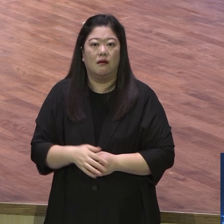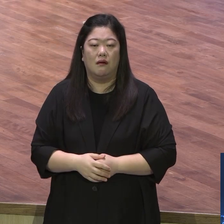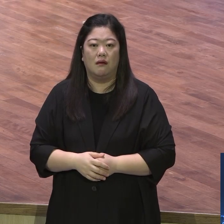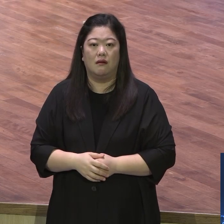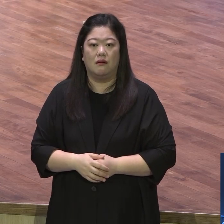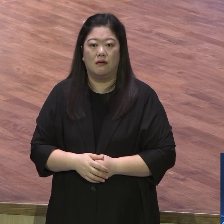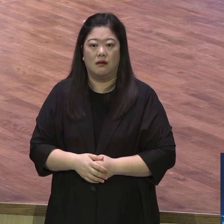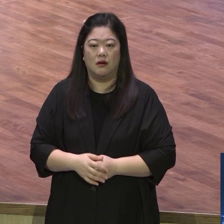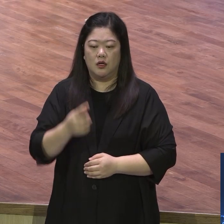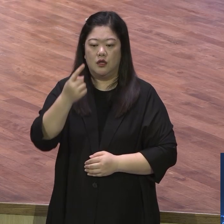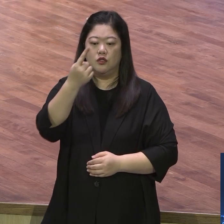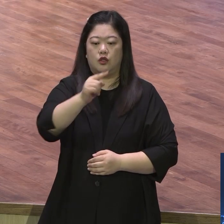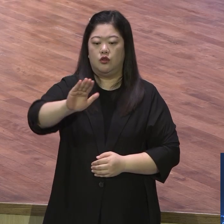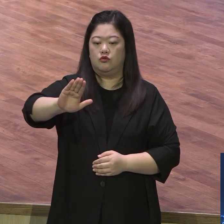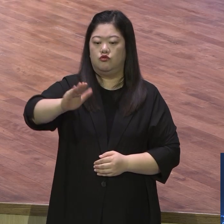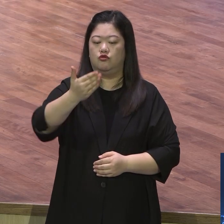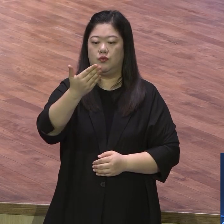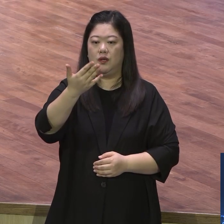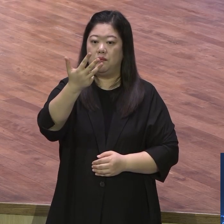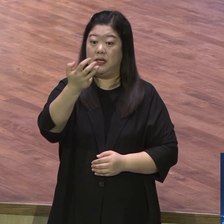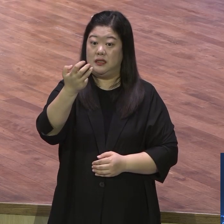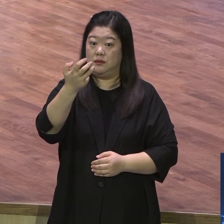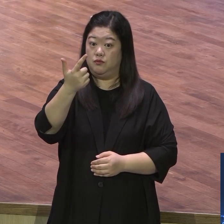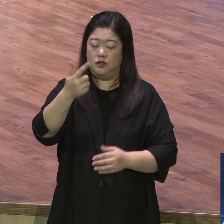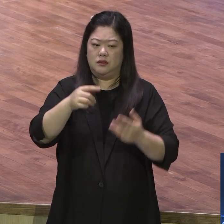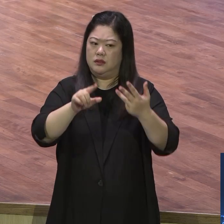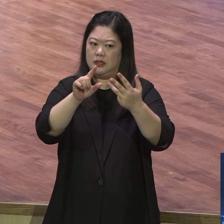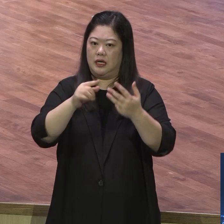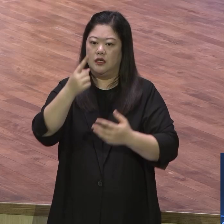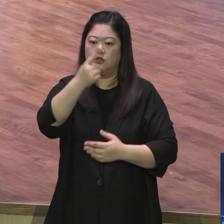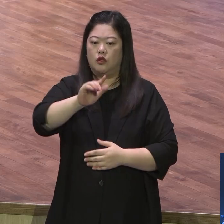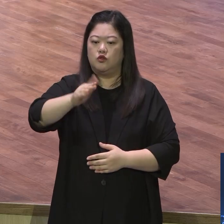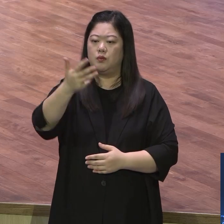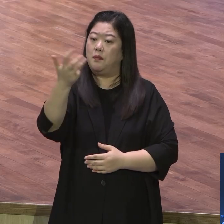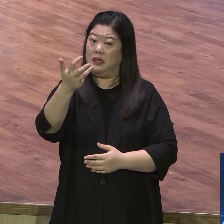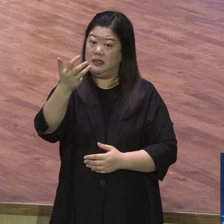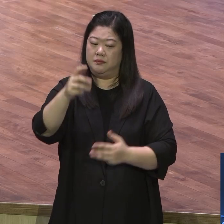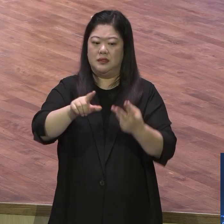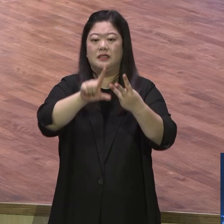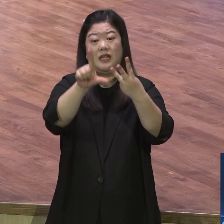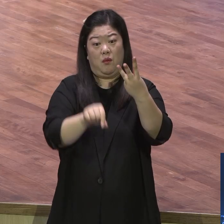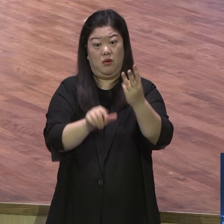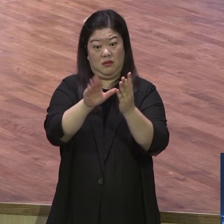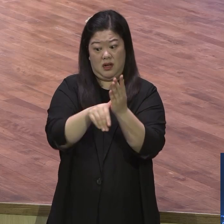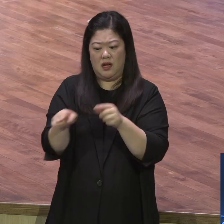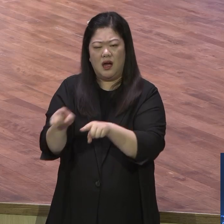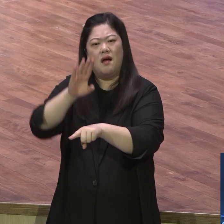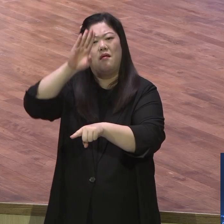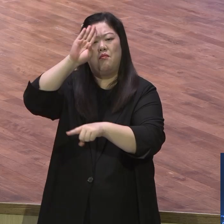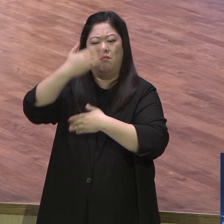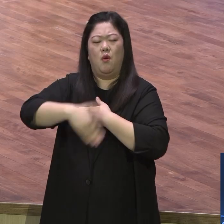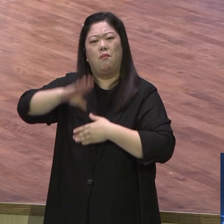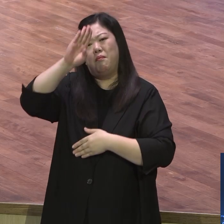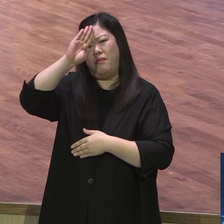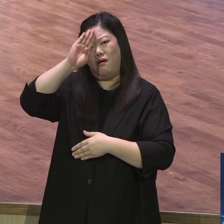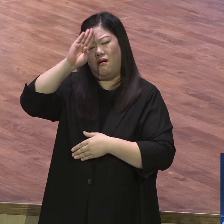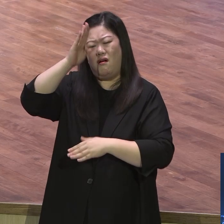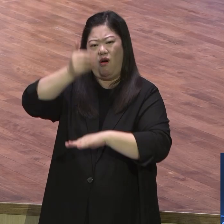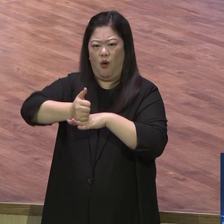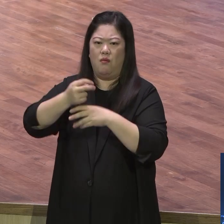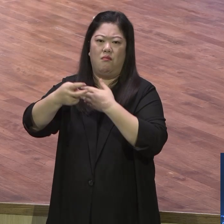1980년 3월 1980년 3월 폐수정으로 그렇게 이